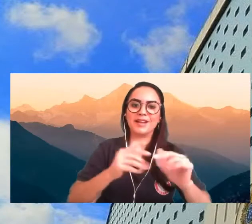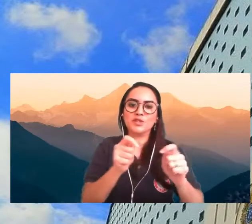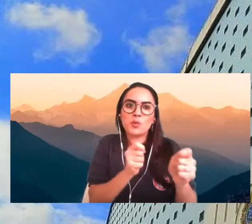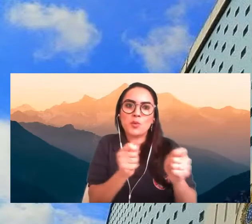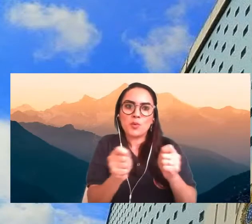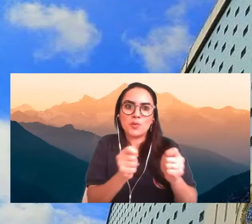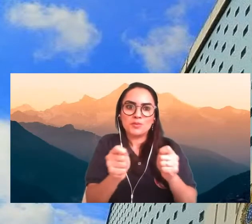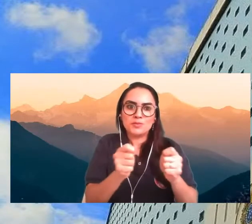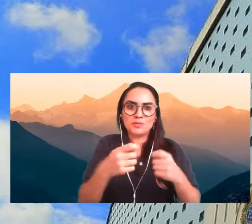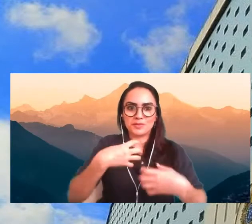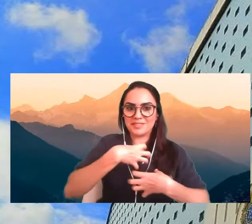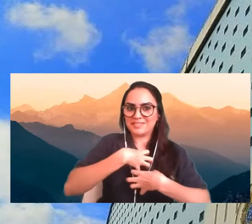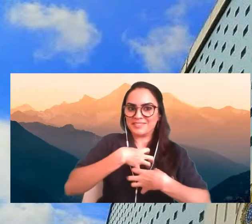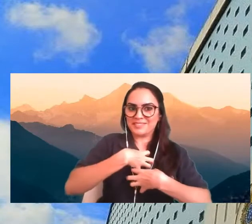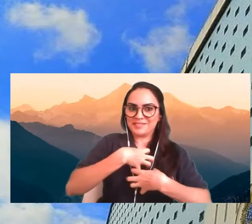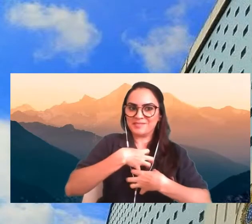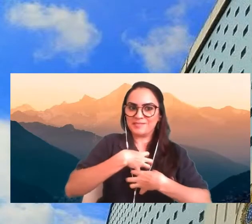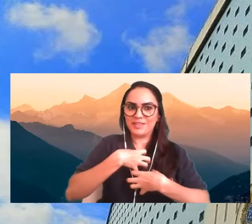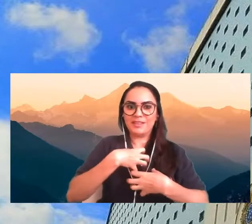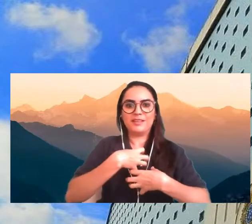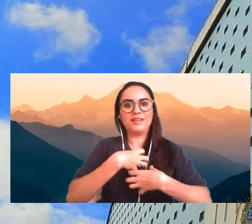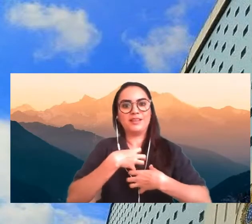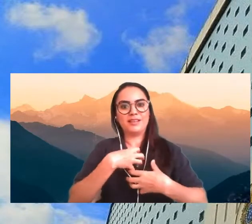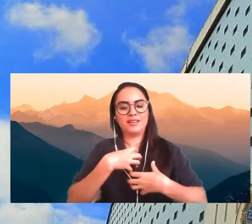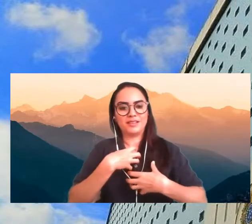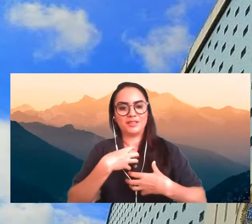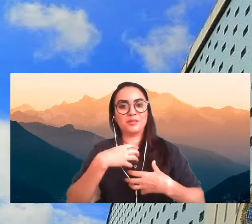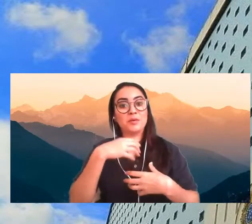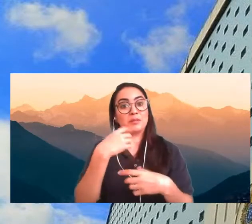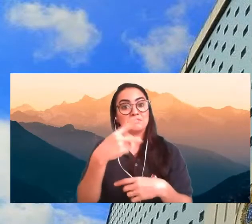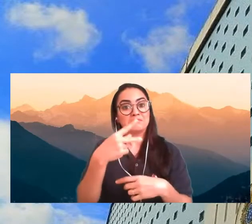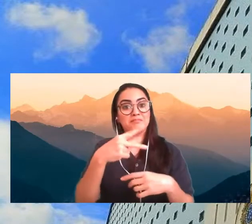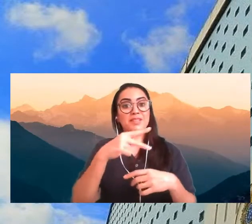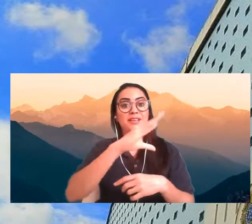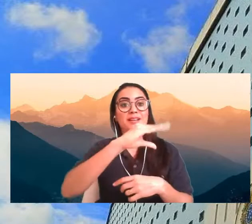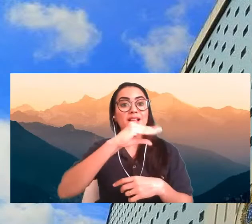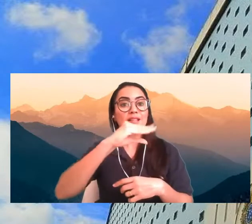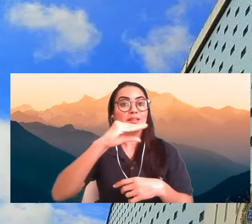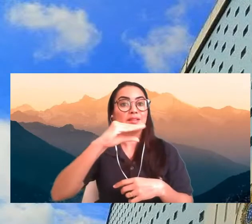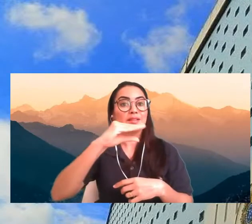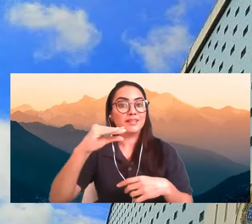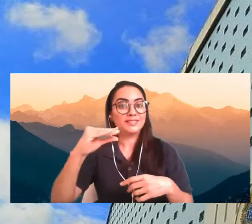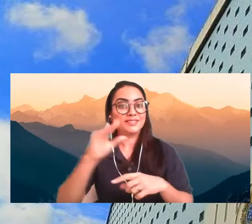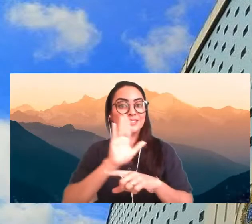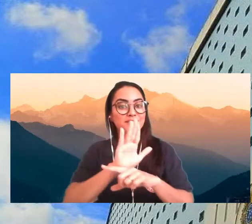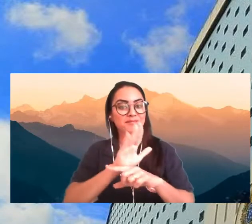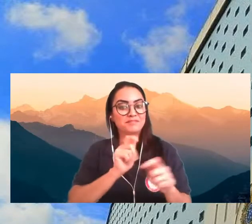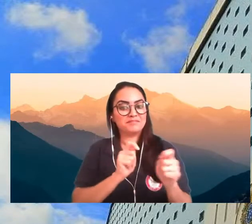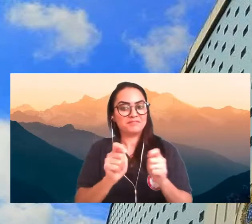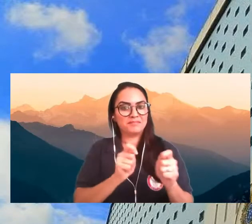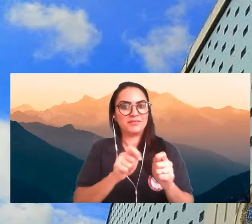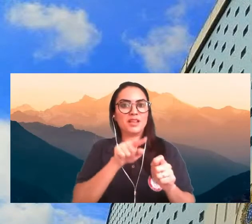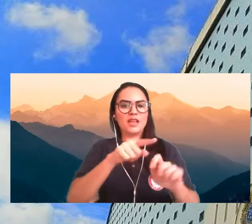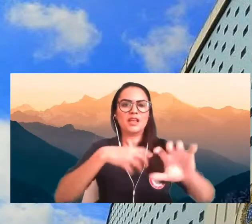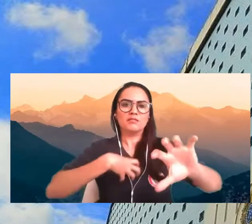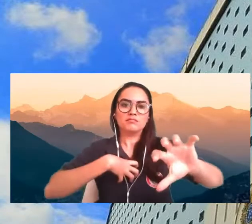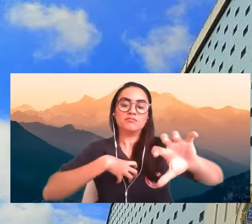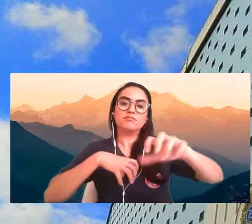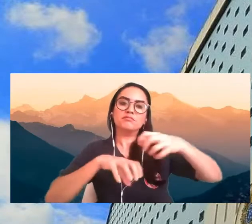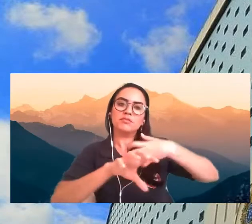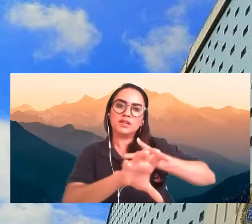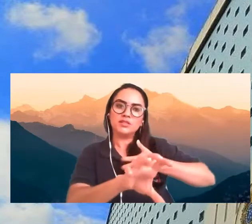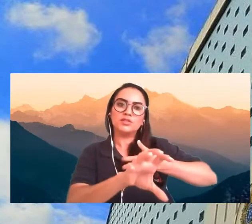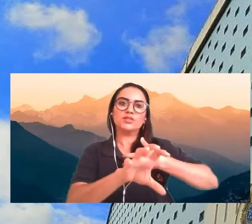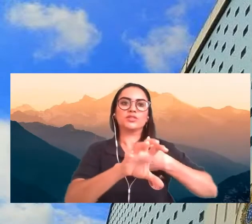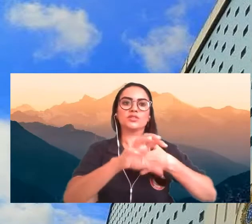acho difícil, hein? Controlar as emoções de um adolescente, alcançar objetivos, demonstrar empatia, manter relações